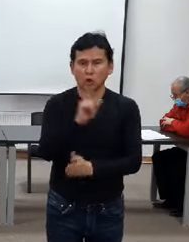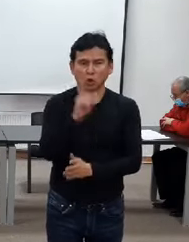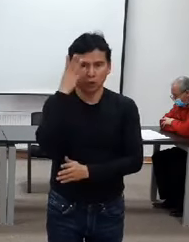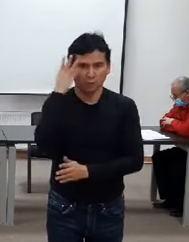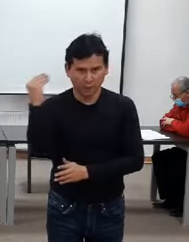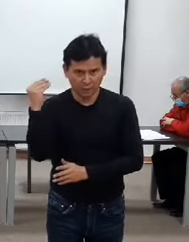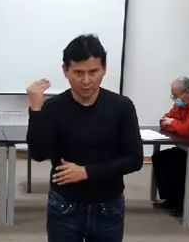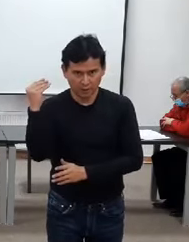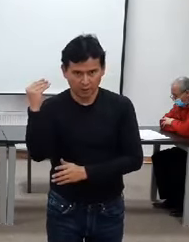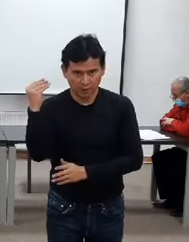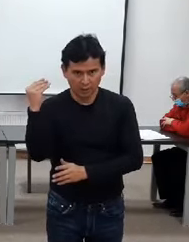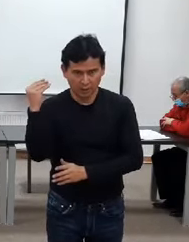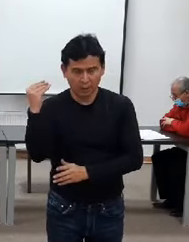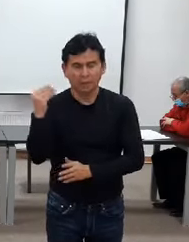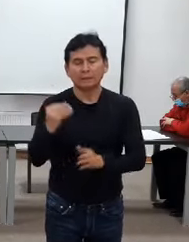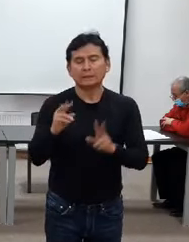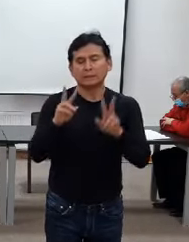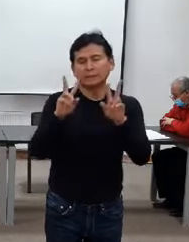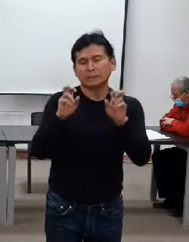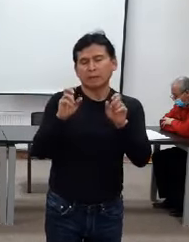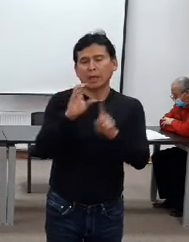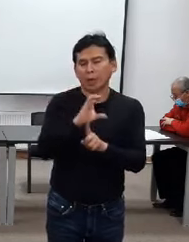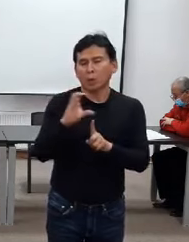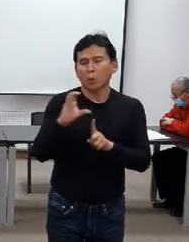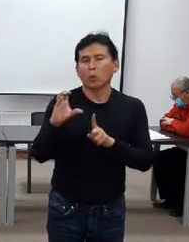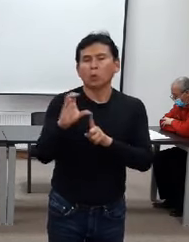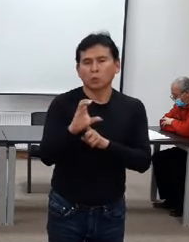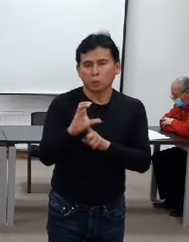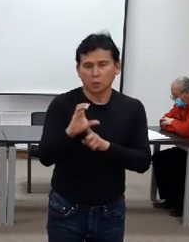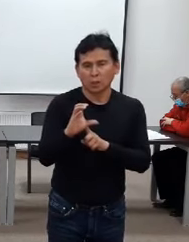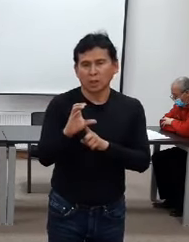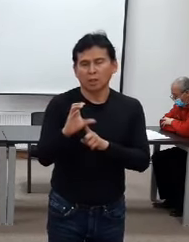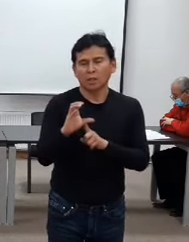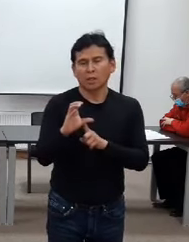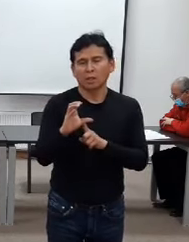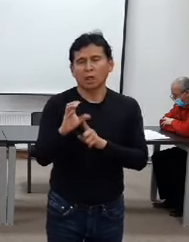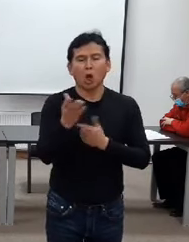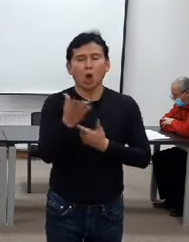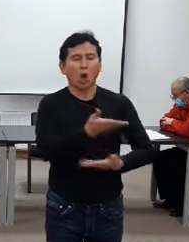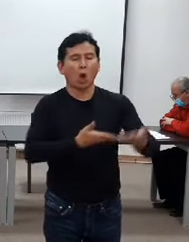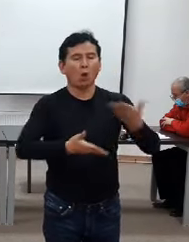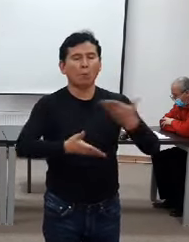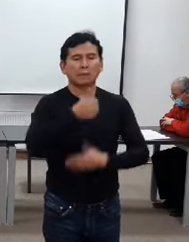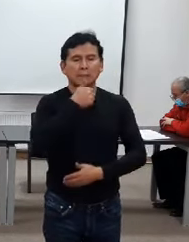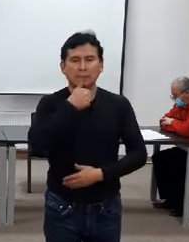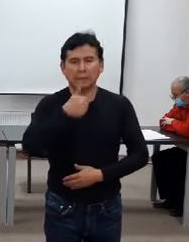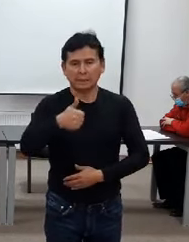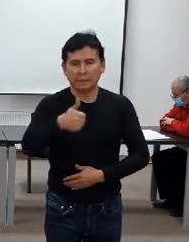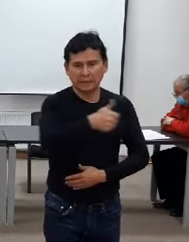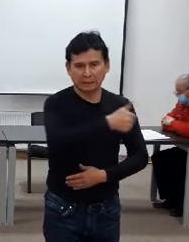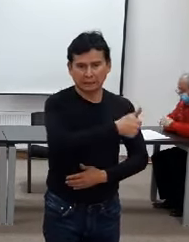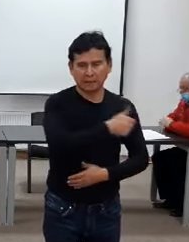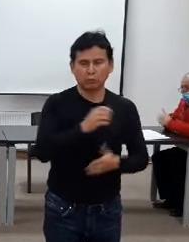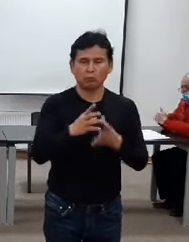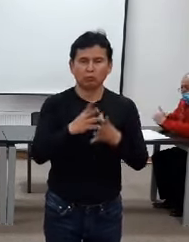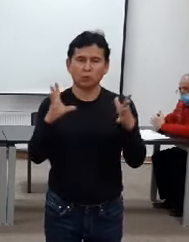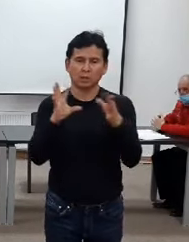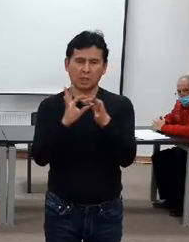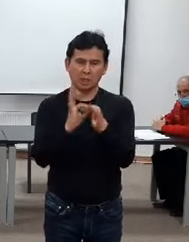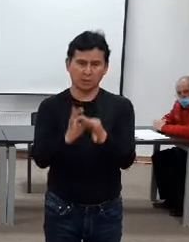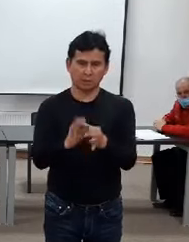y desarraiguemos un poco la cultura y la costumbre patagona de compartir el mate. Muchísimas gracias.